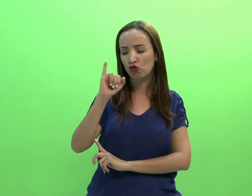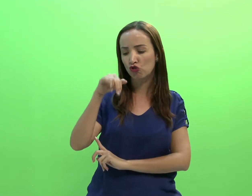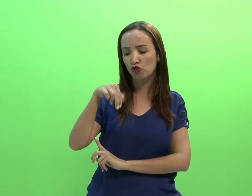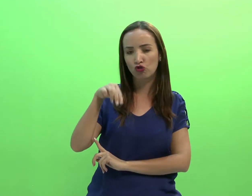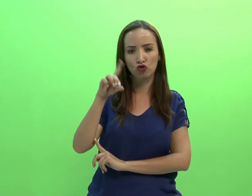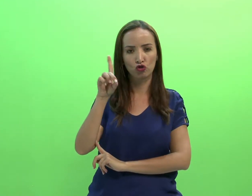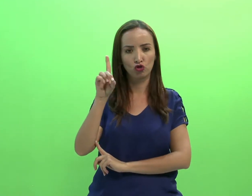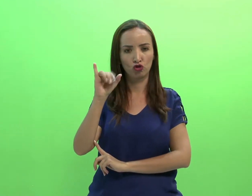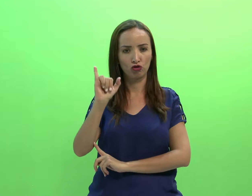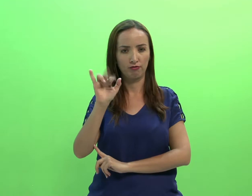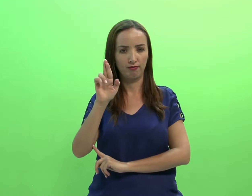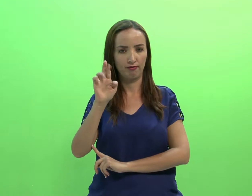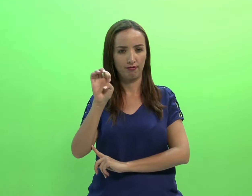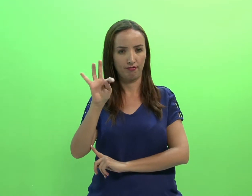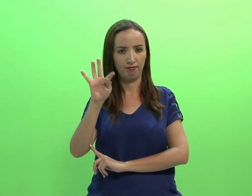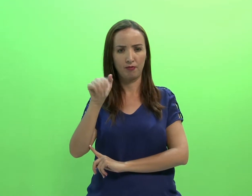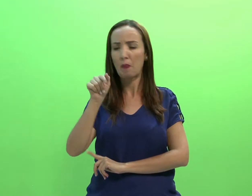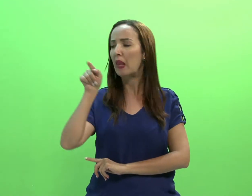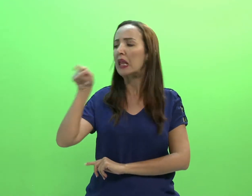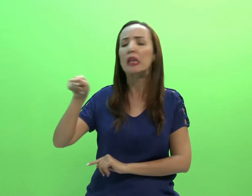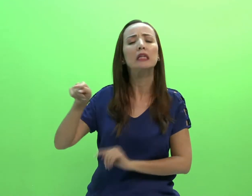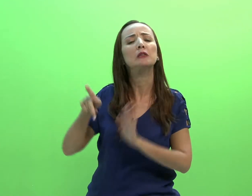Na citação indireta,